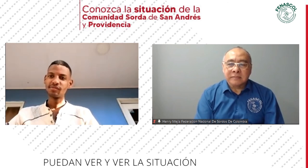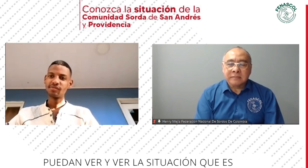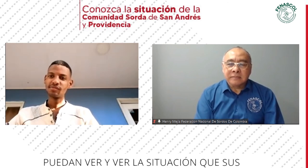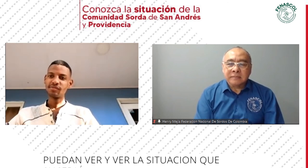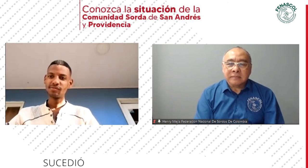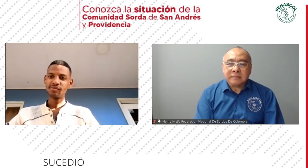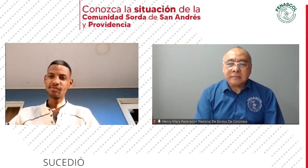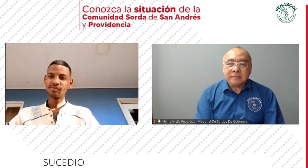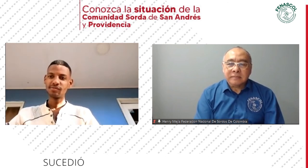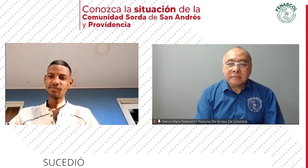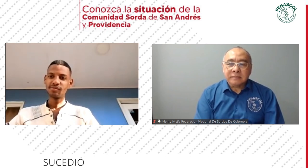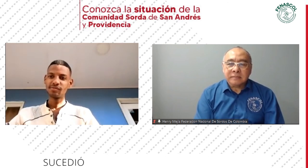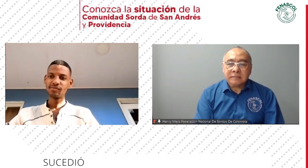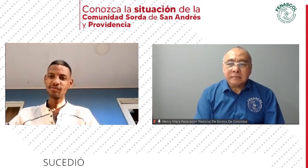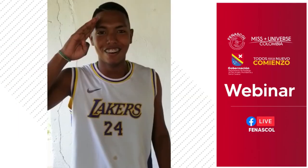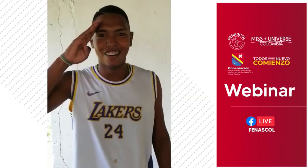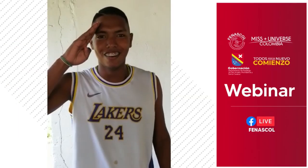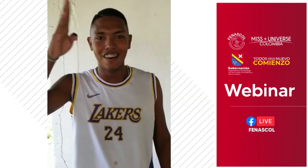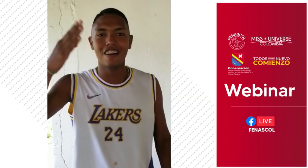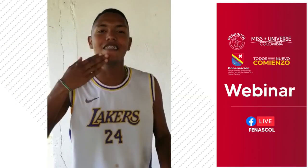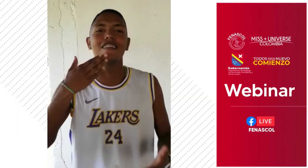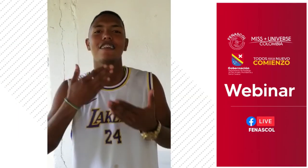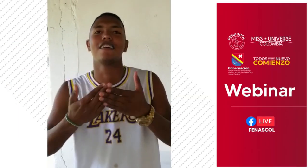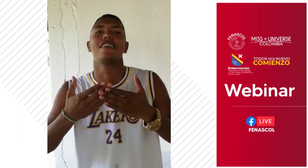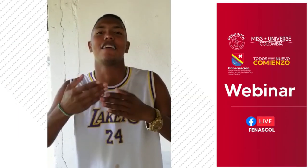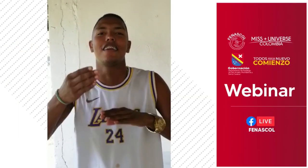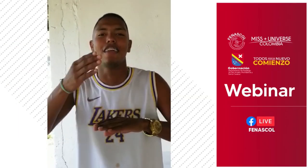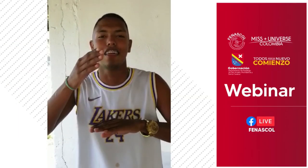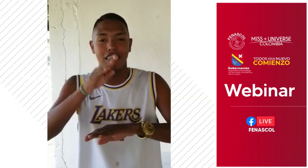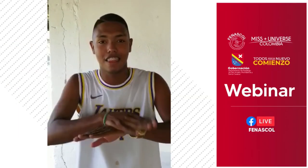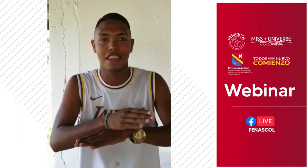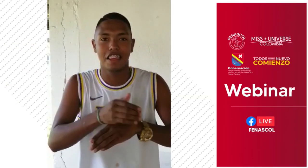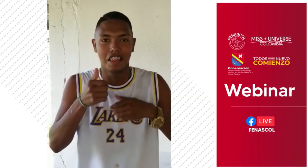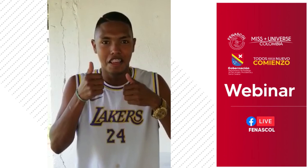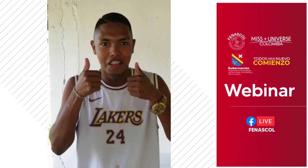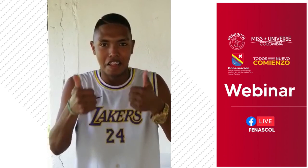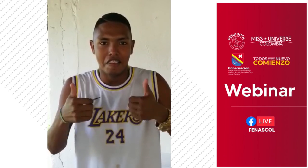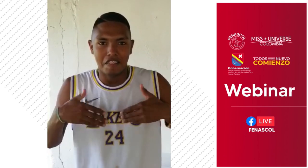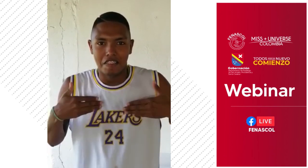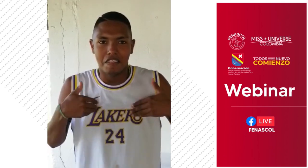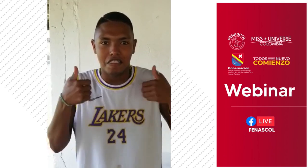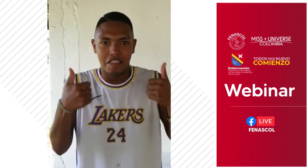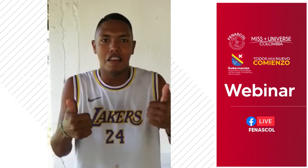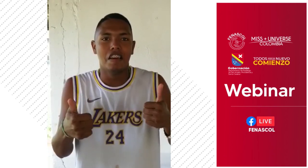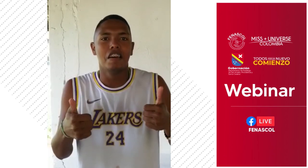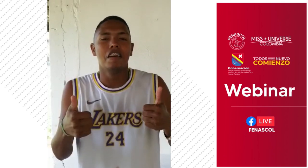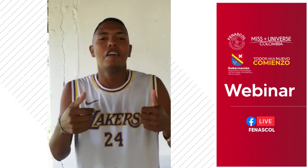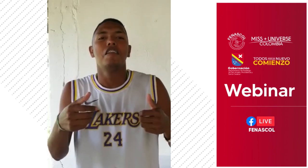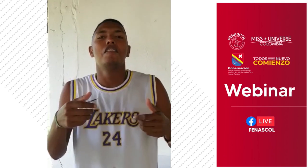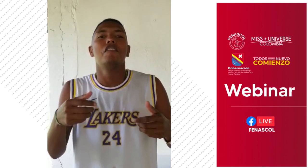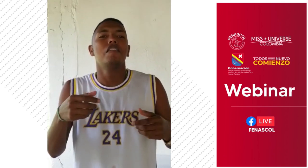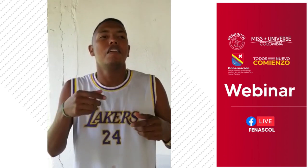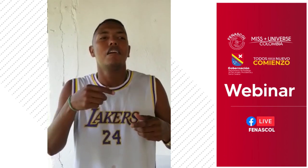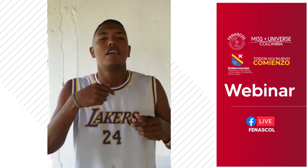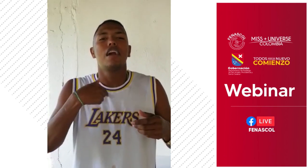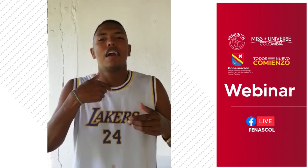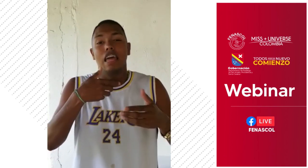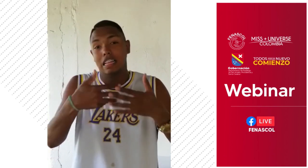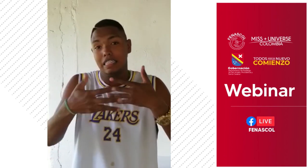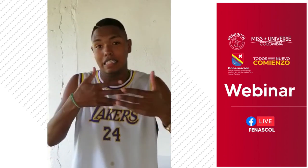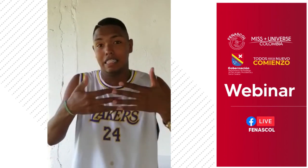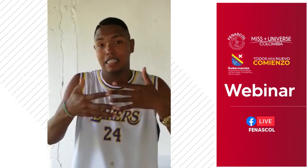que sucedió hola muy buenas tardes estoy muy contento de estar aquí con ustedes